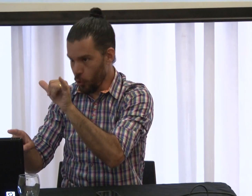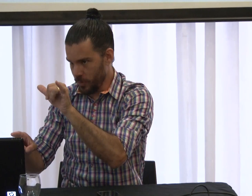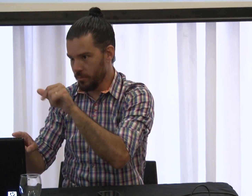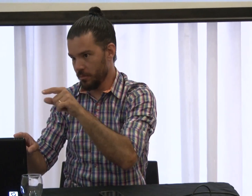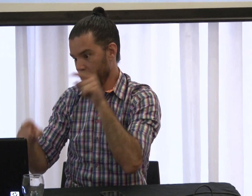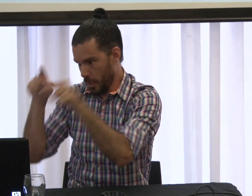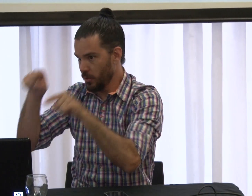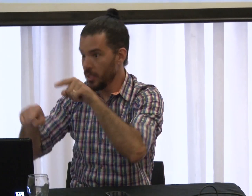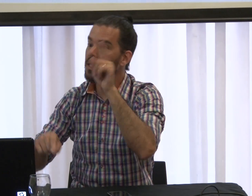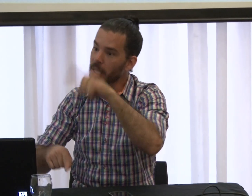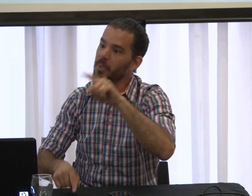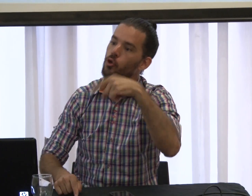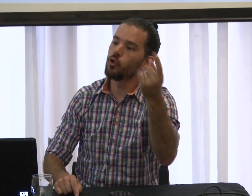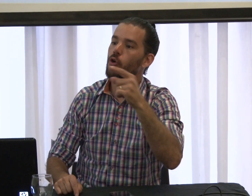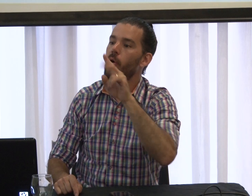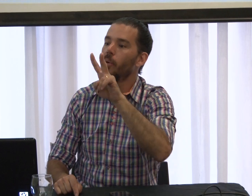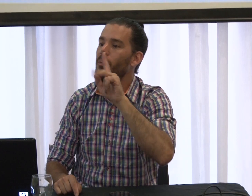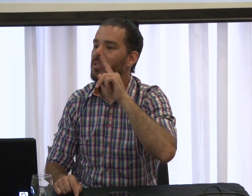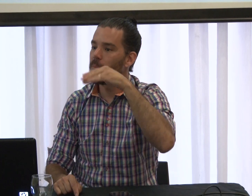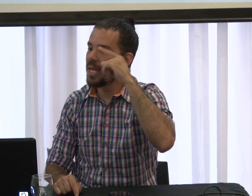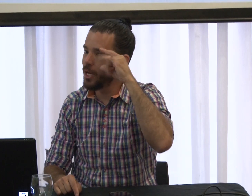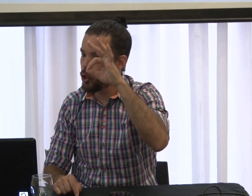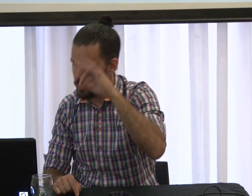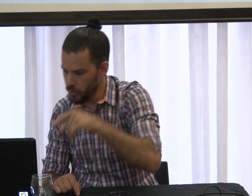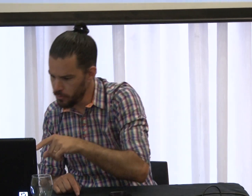Sí, YouTube y también en Vimeo.